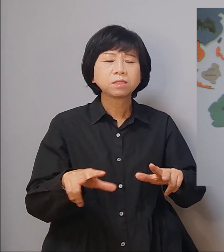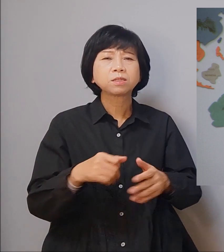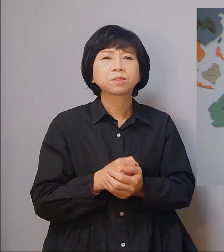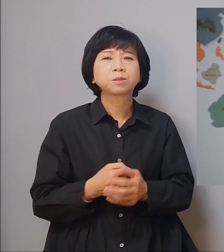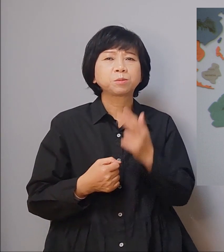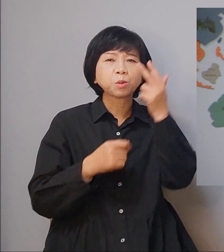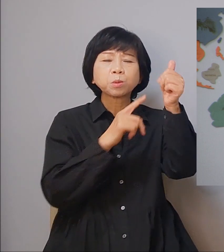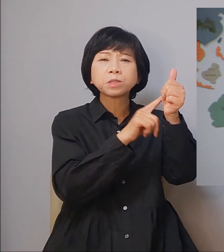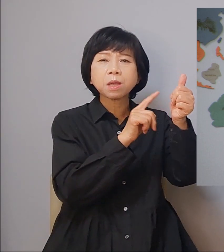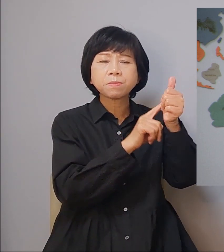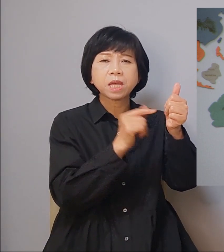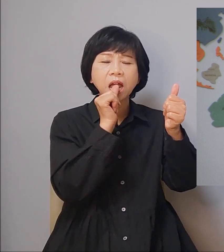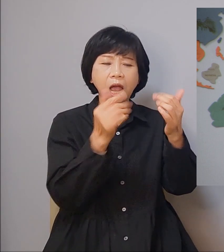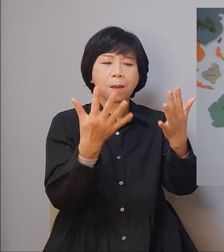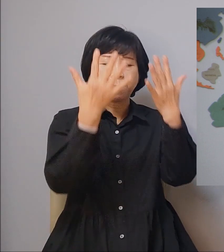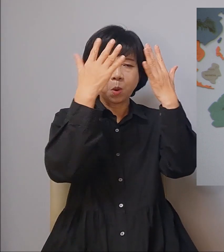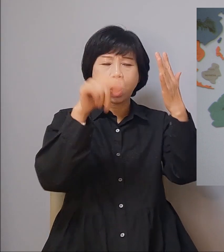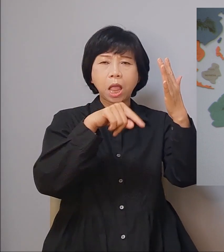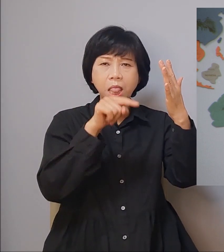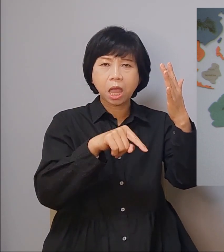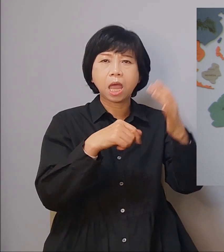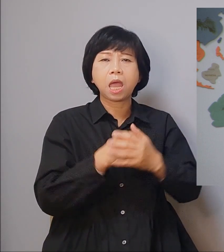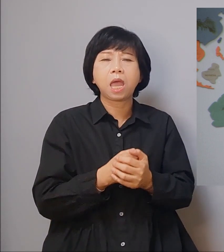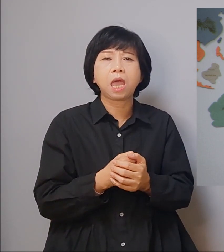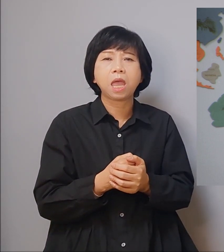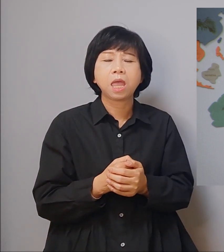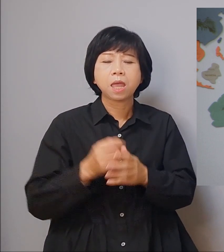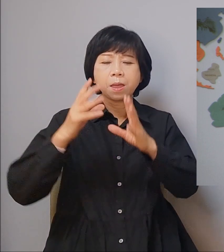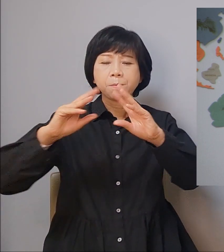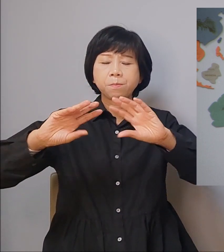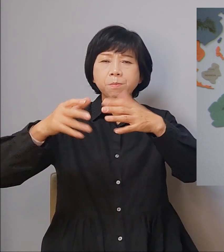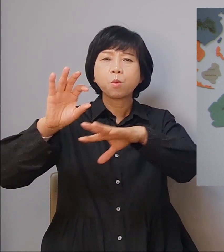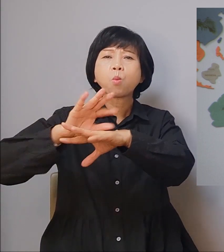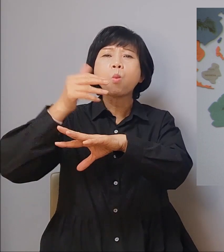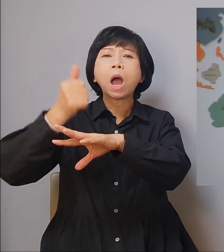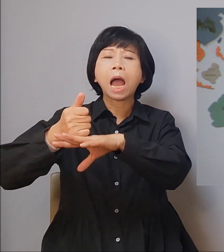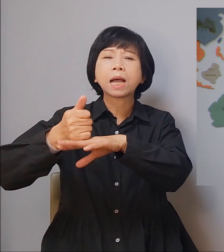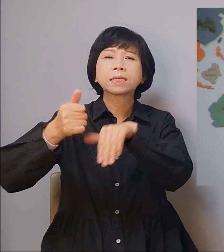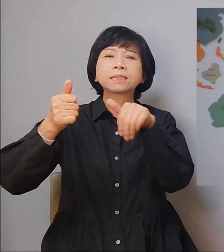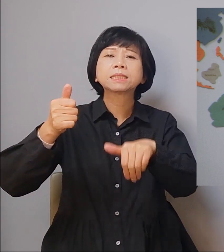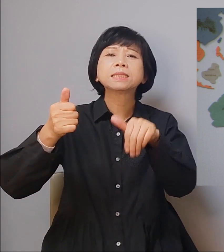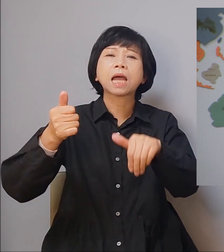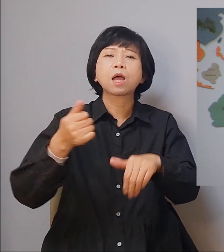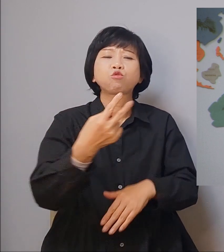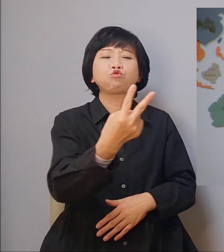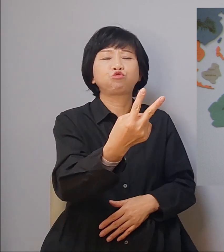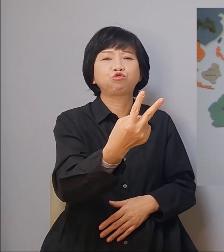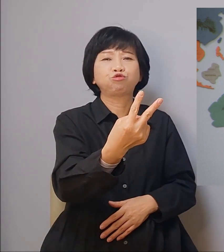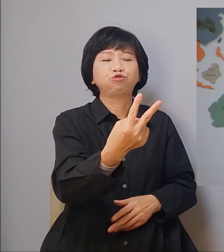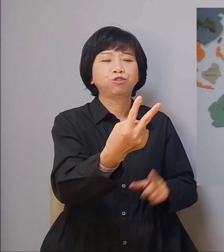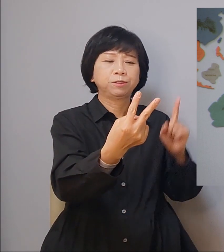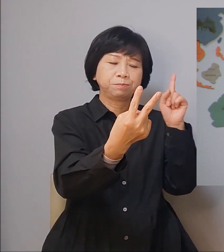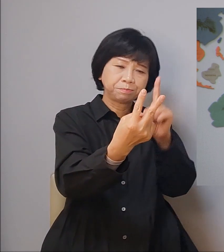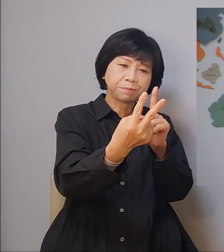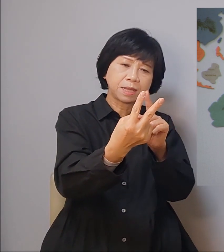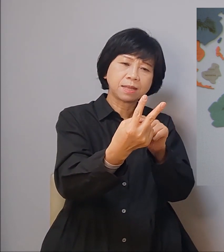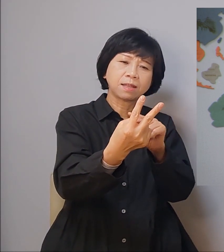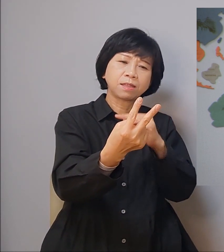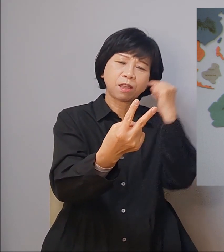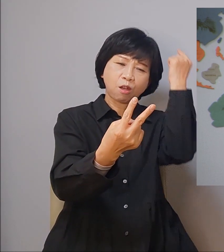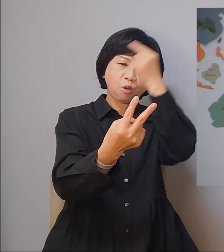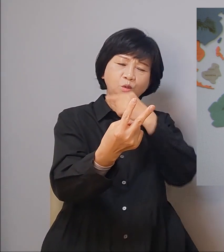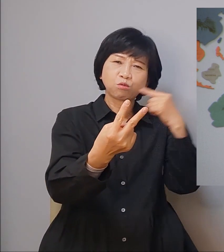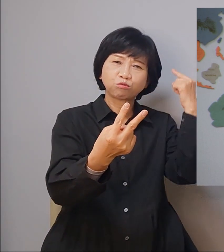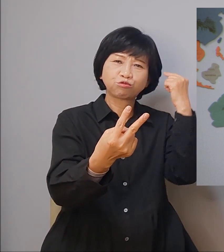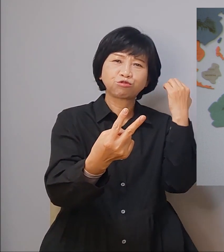요셉이 감옥 안에 바로의 두 신하를 만났는데 안색이 달라진 거죠. 요셉이 그